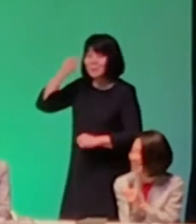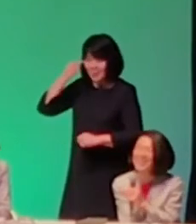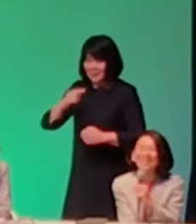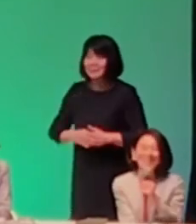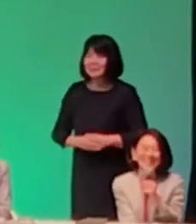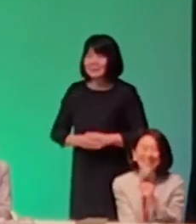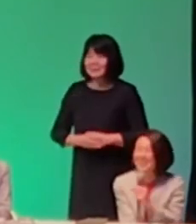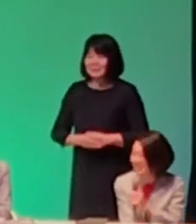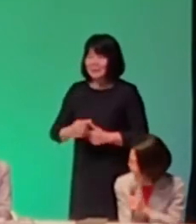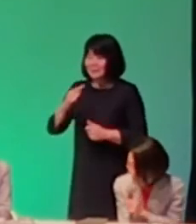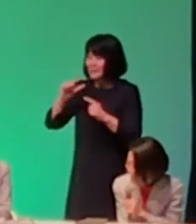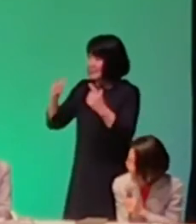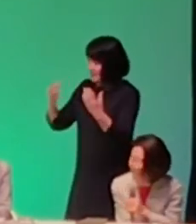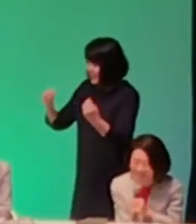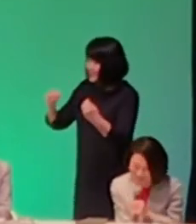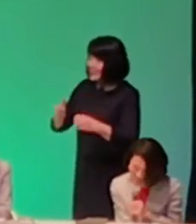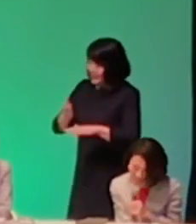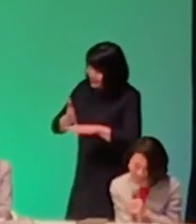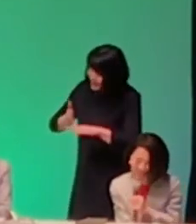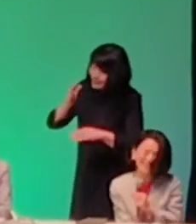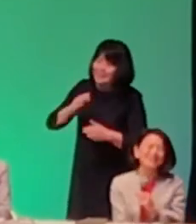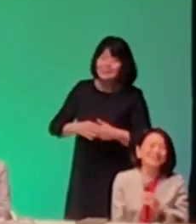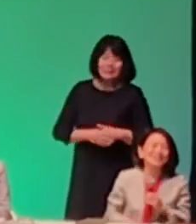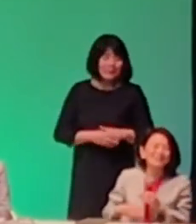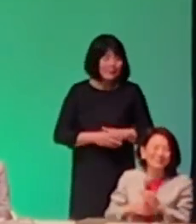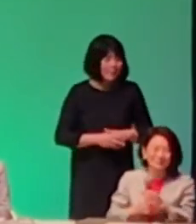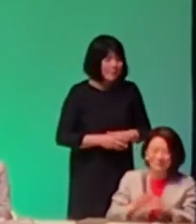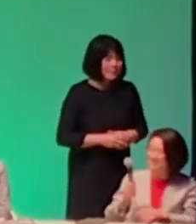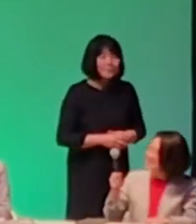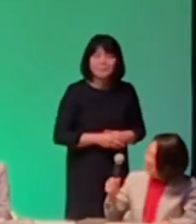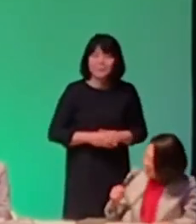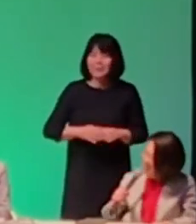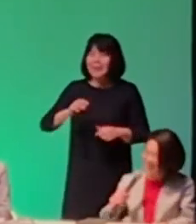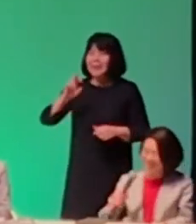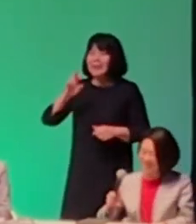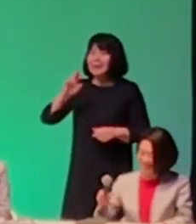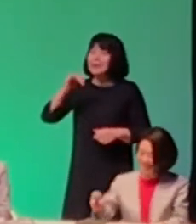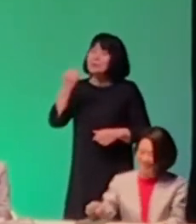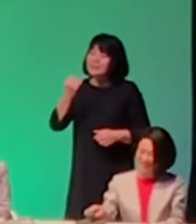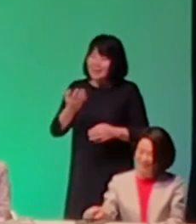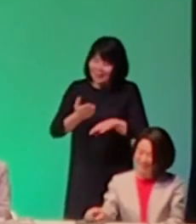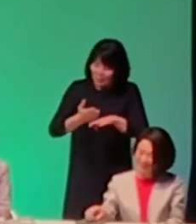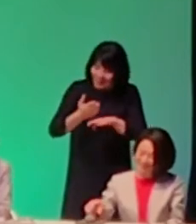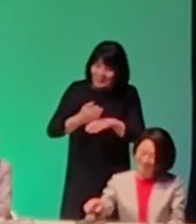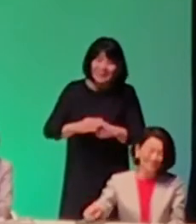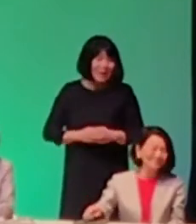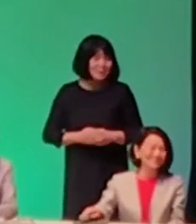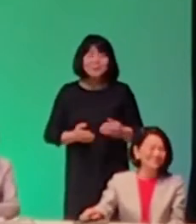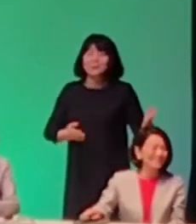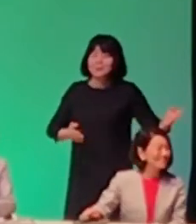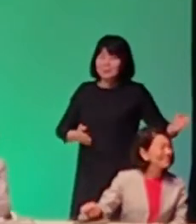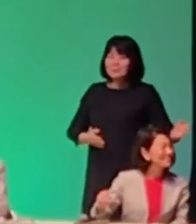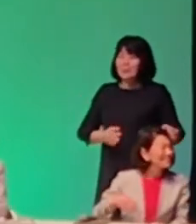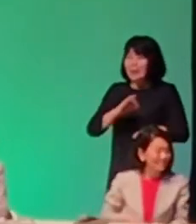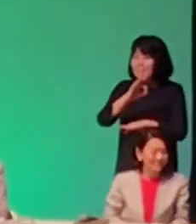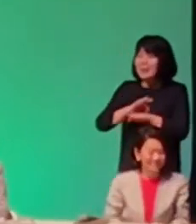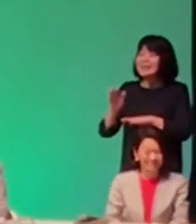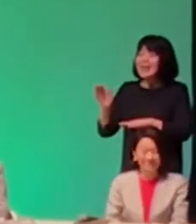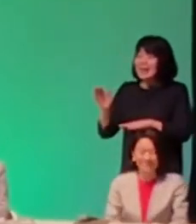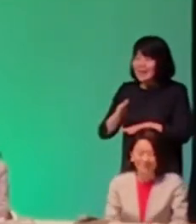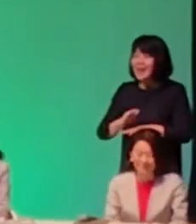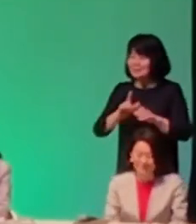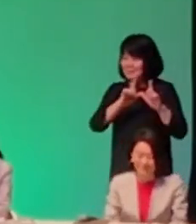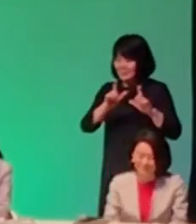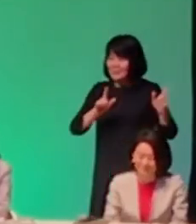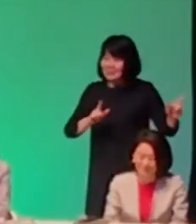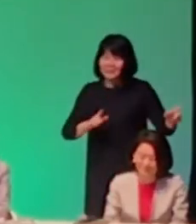。では私からは以上になります。ありがとうございます。 ひろみちゃんありがとうございました。それではメディアからお一人ご参加いただ